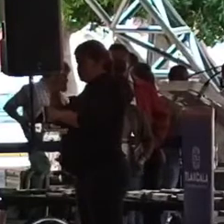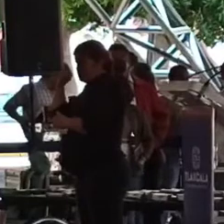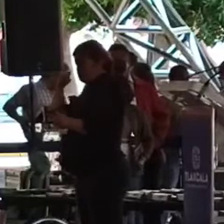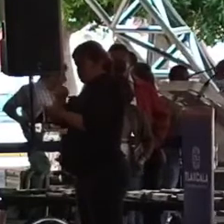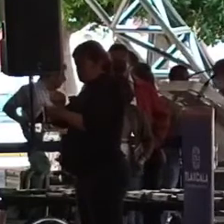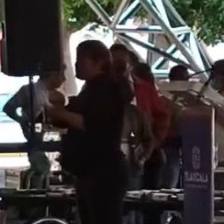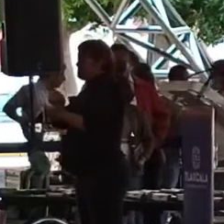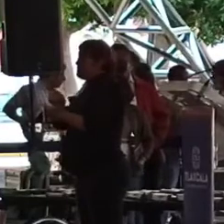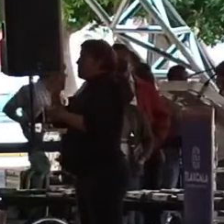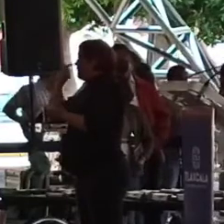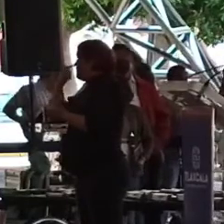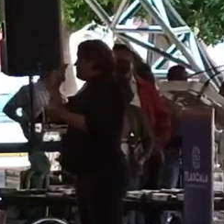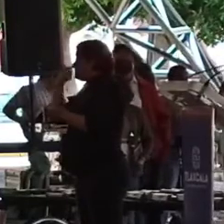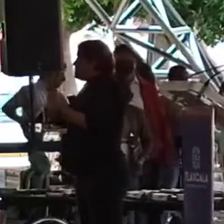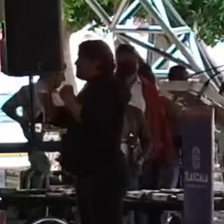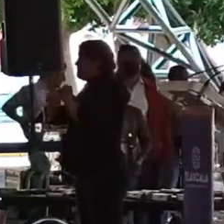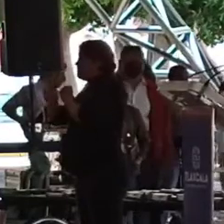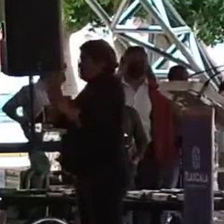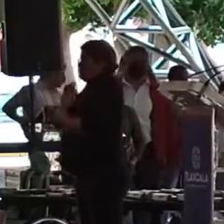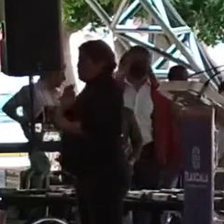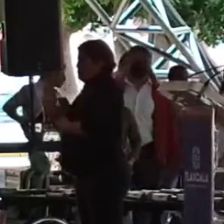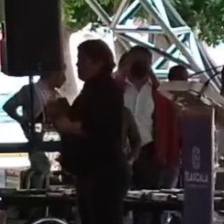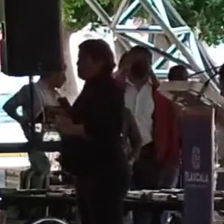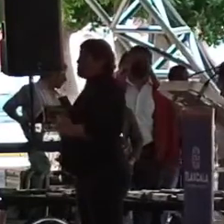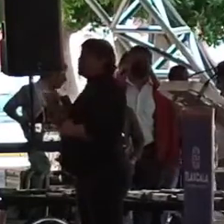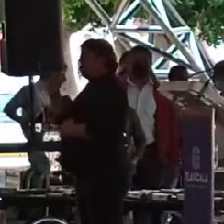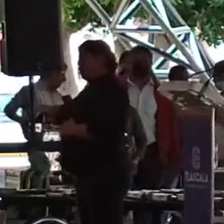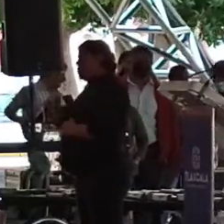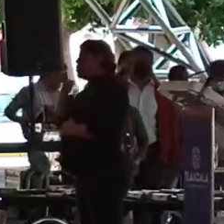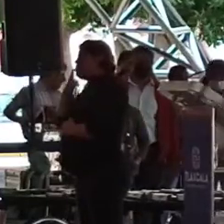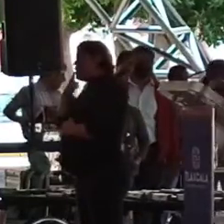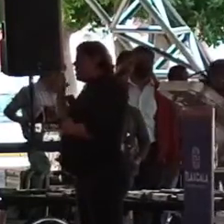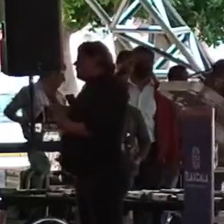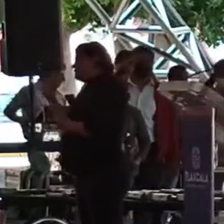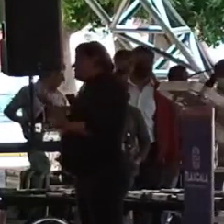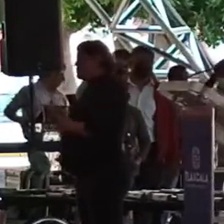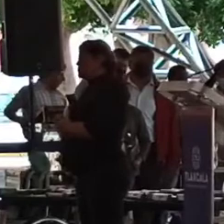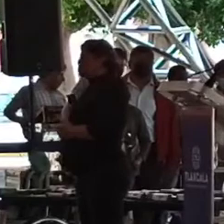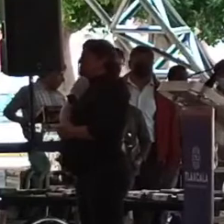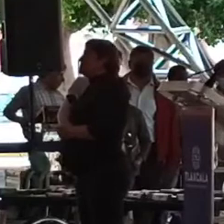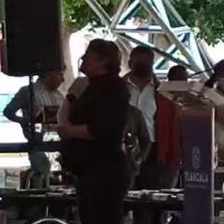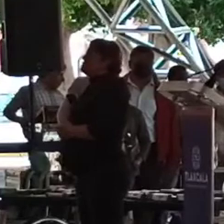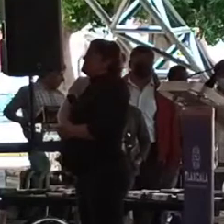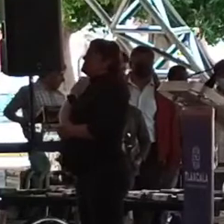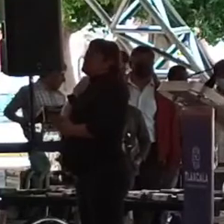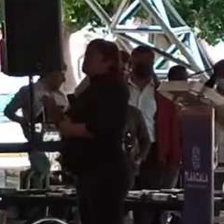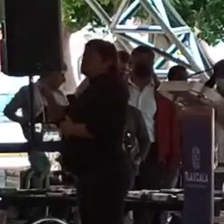nuestra vista, y tenemos que hoy usar lo necesario,